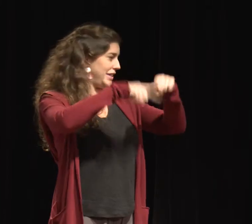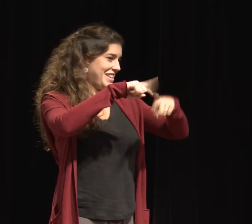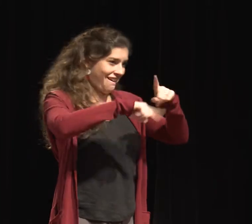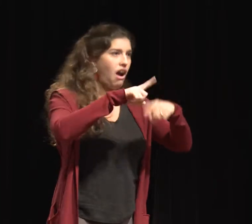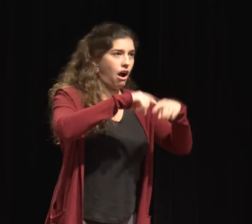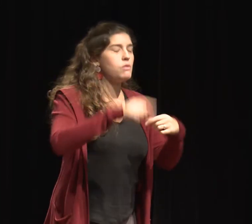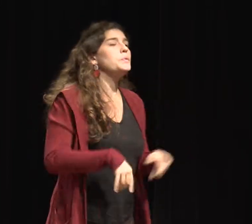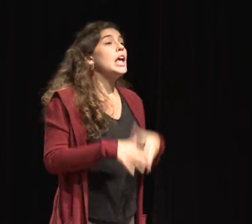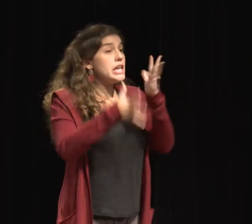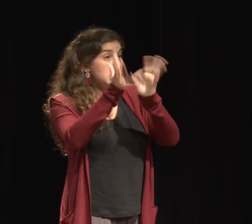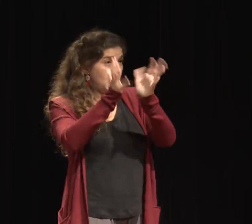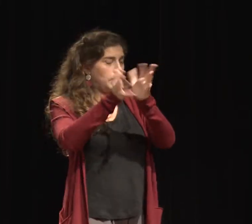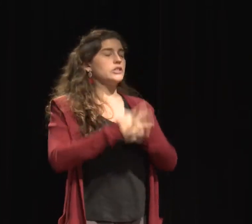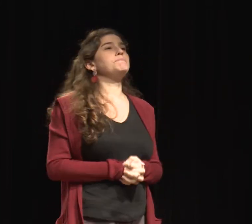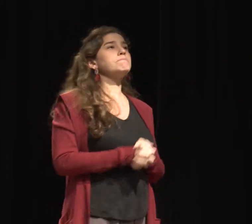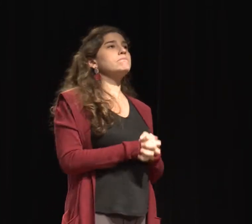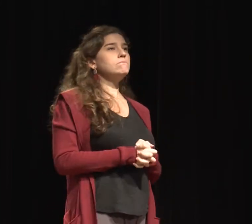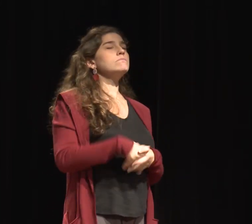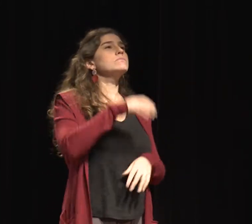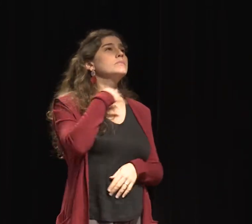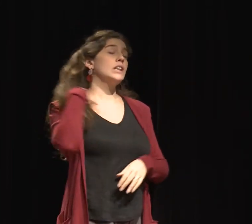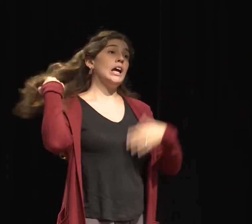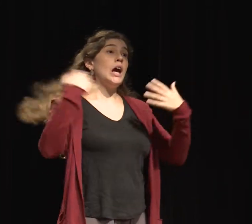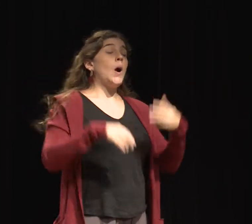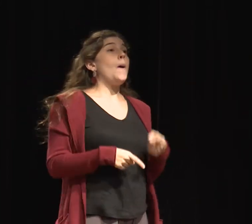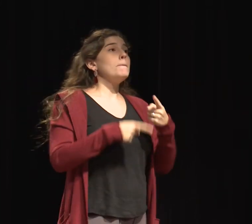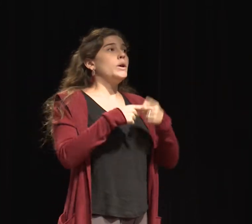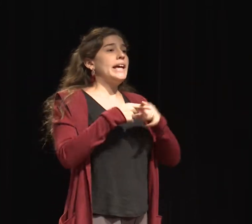E eu criava materiais em Libras.